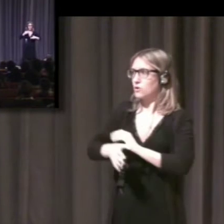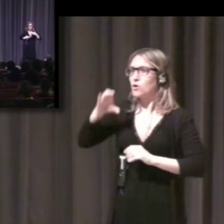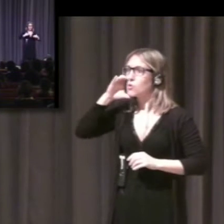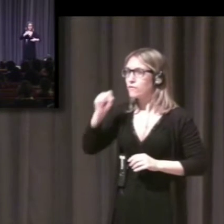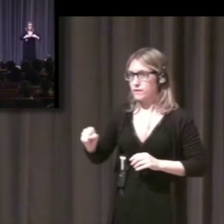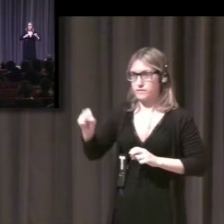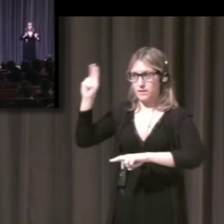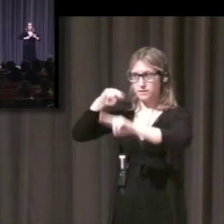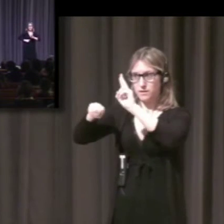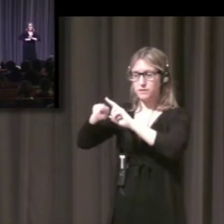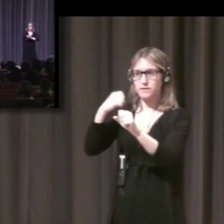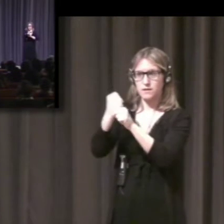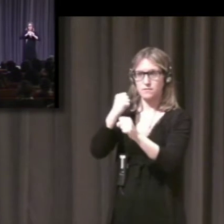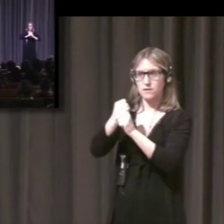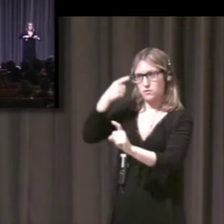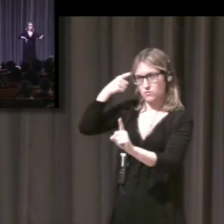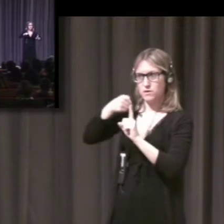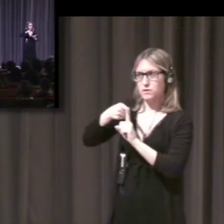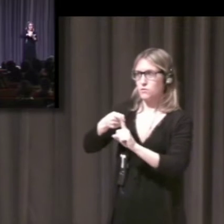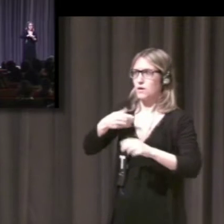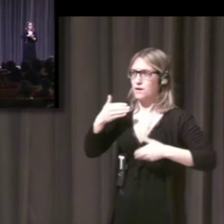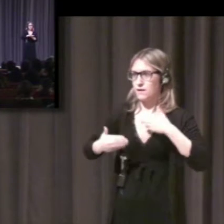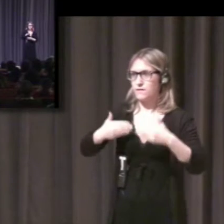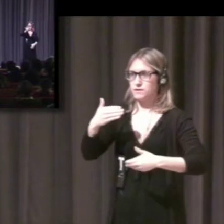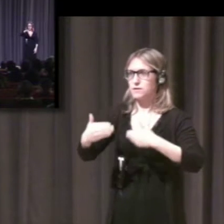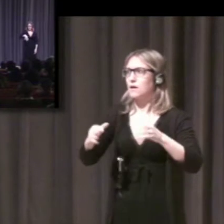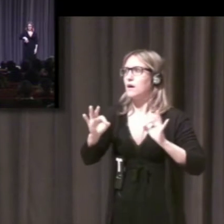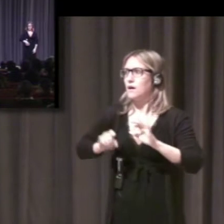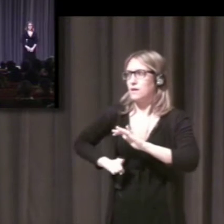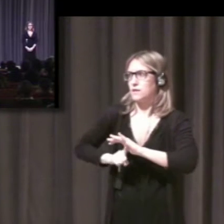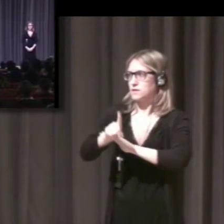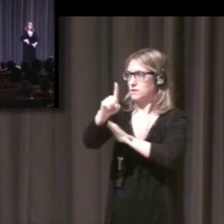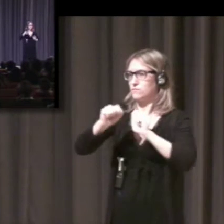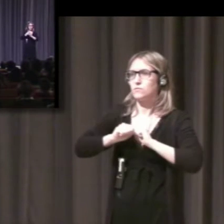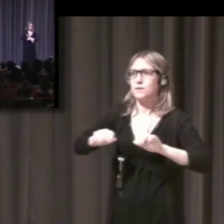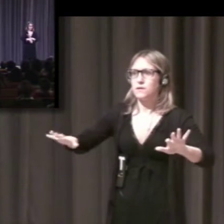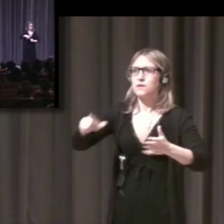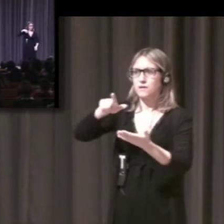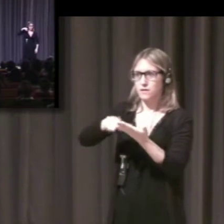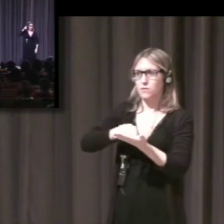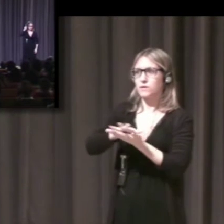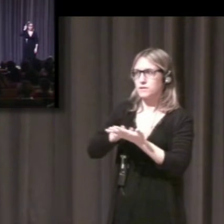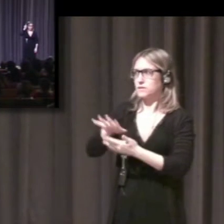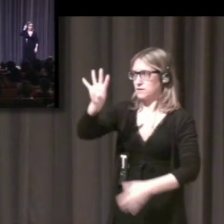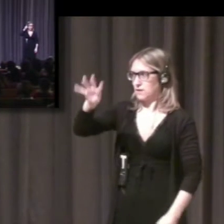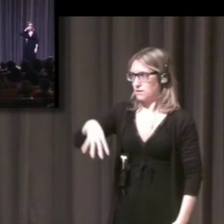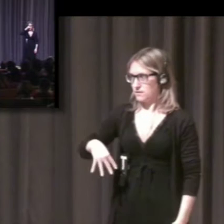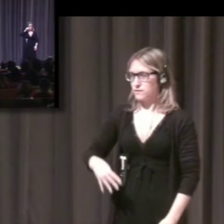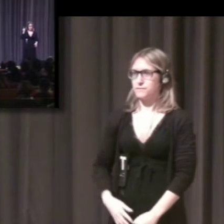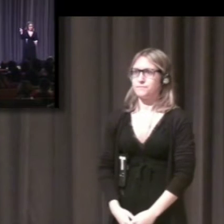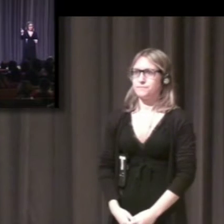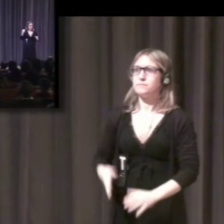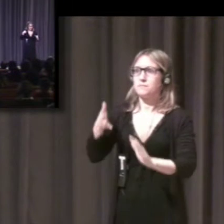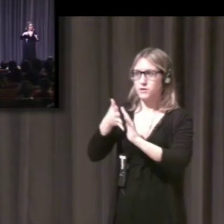desenvolupament de la llengua de signes catalana. Per això el professor Kerr que protagonitza una d